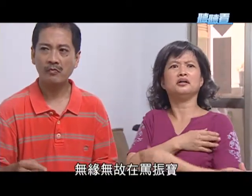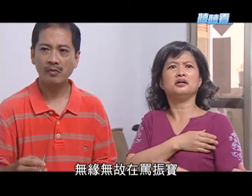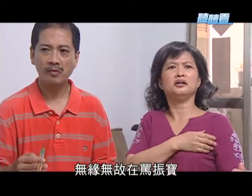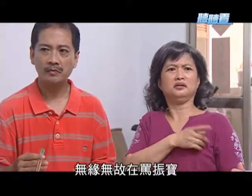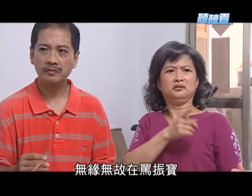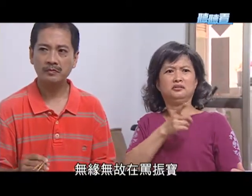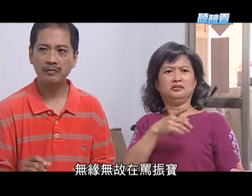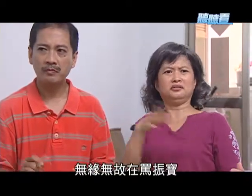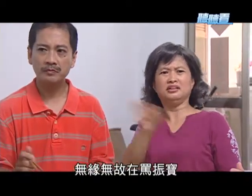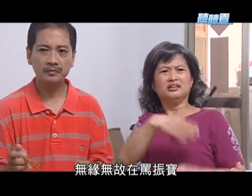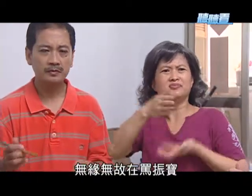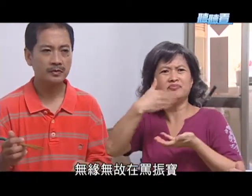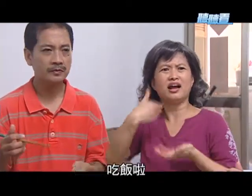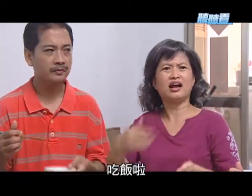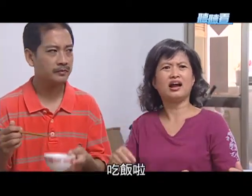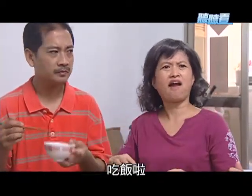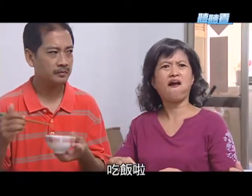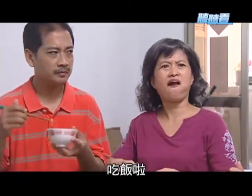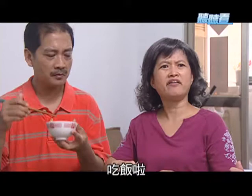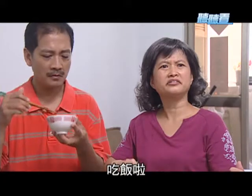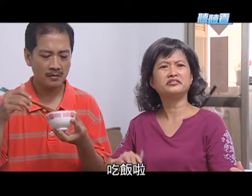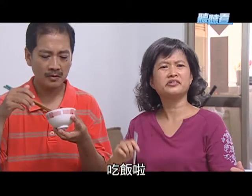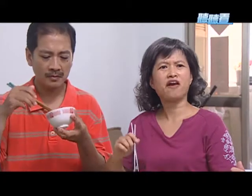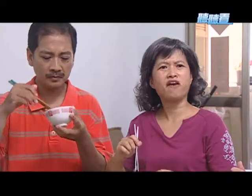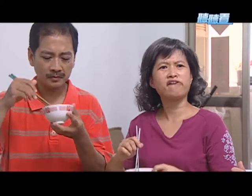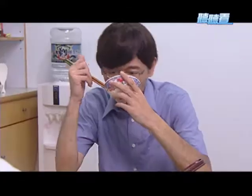宝，吃饭呐！